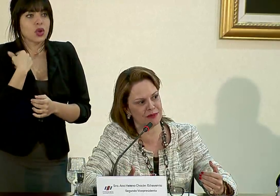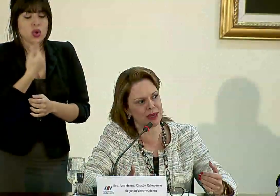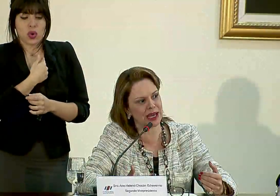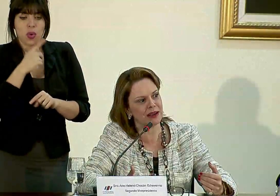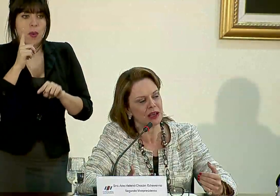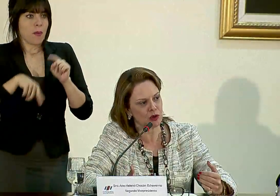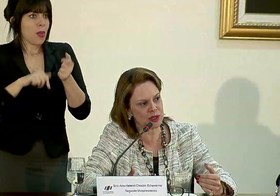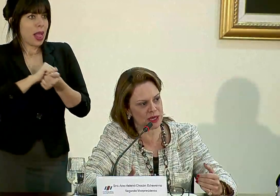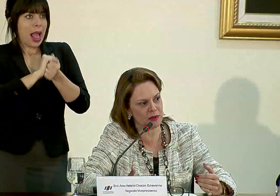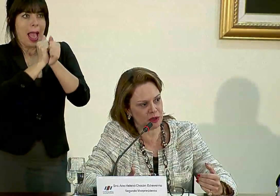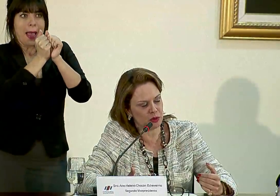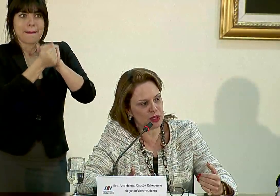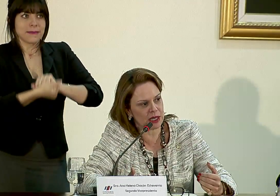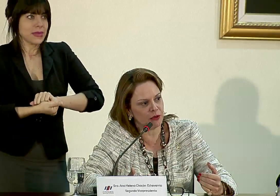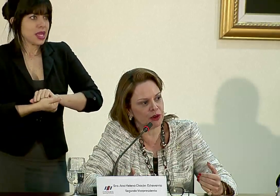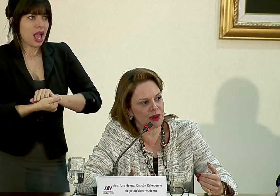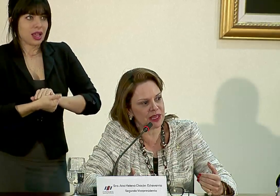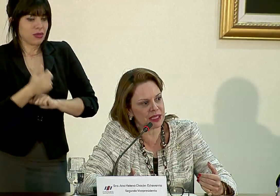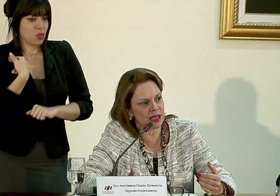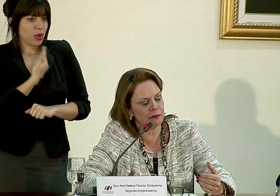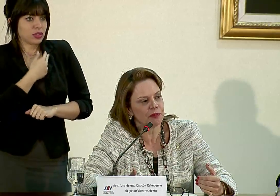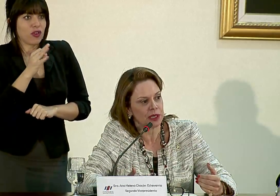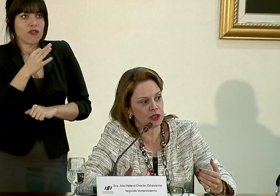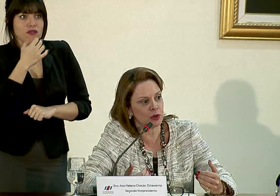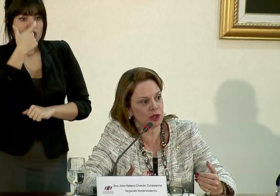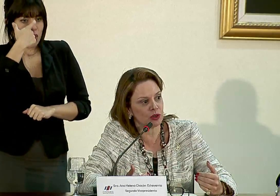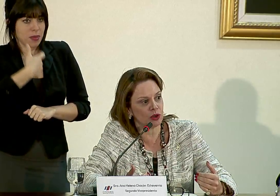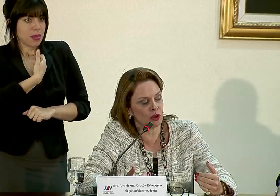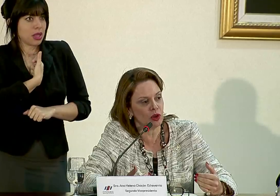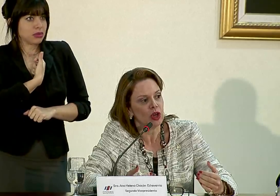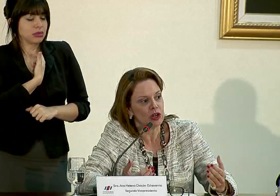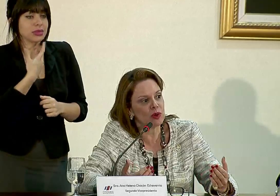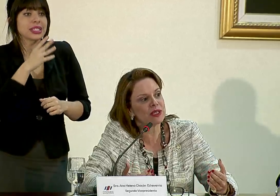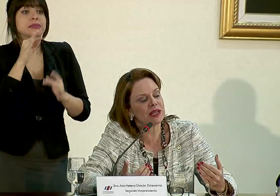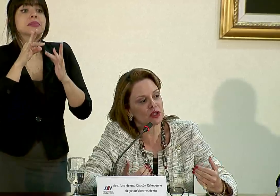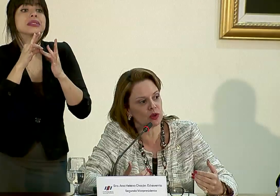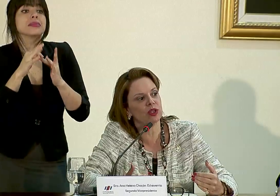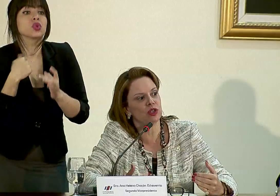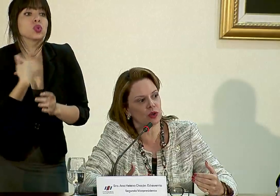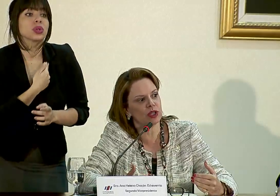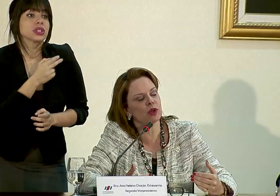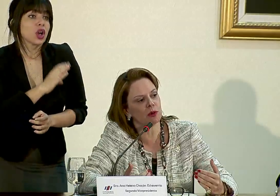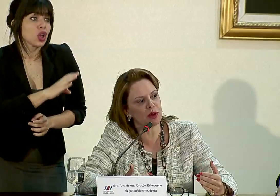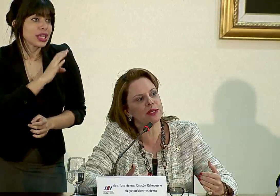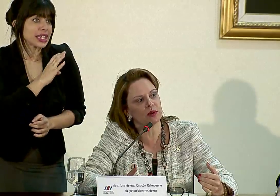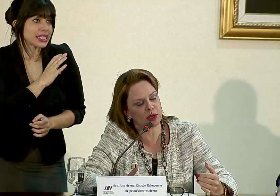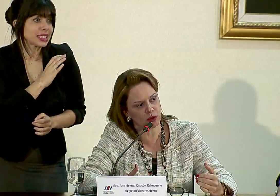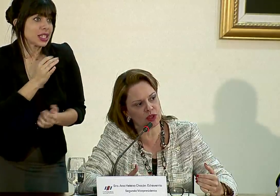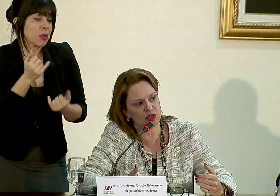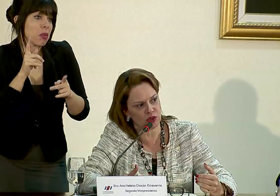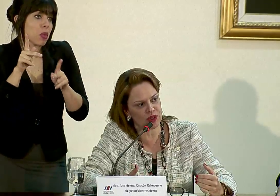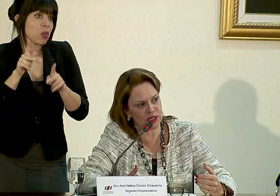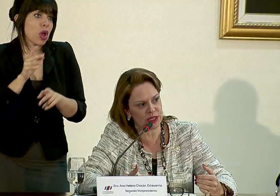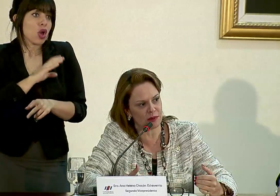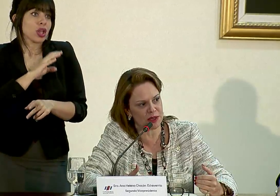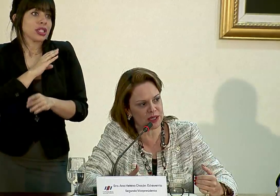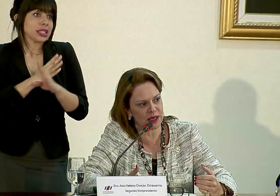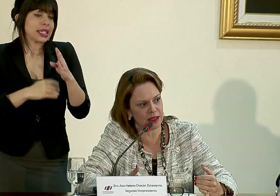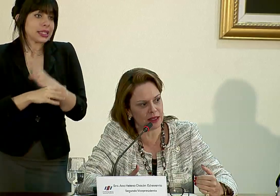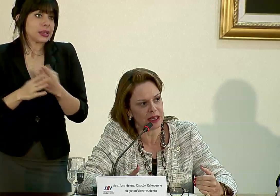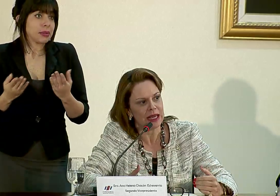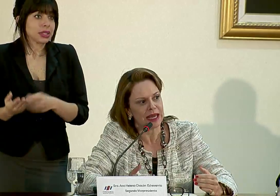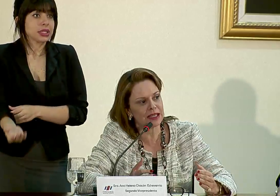pueden cambiar nuestra forma de ser y sobre todo nuestras condiciones como puede ser una condición de